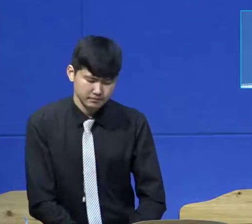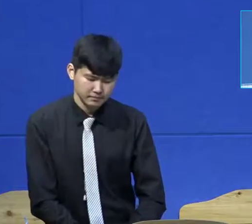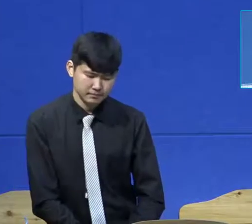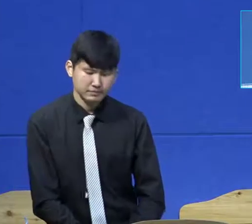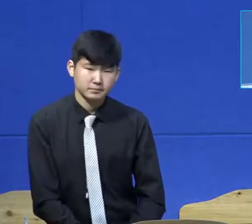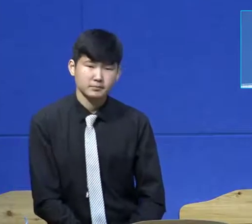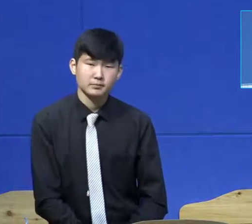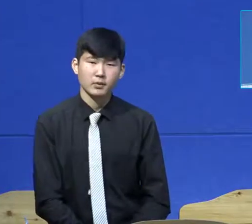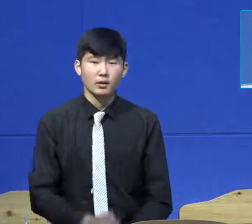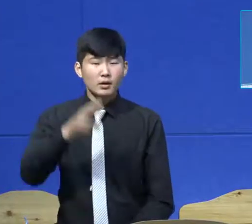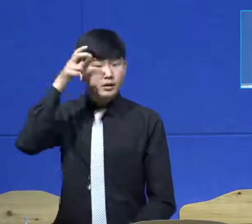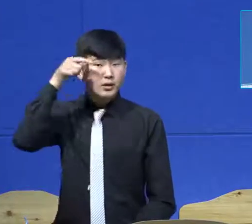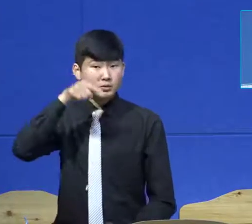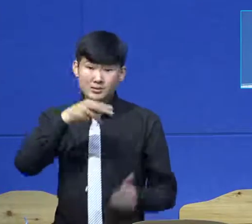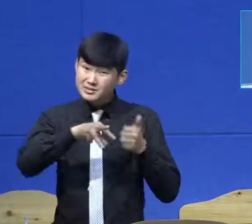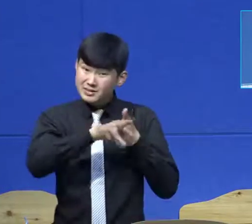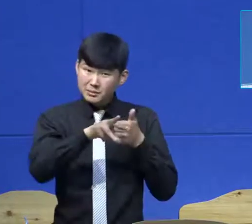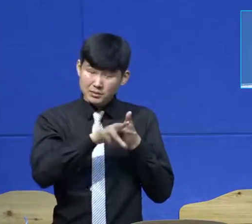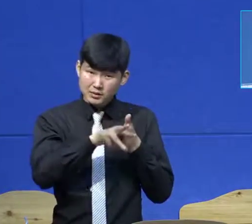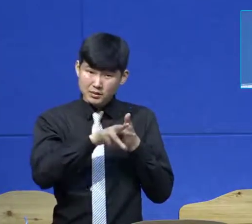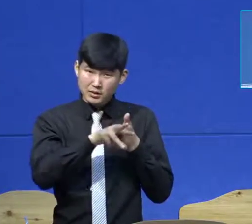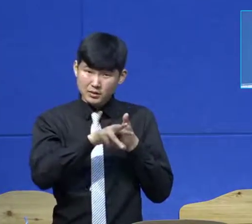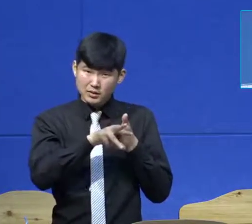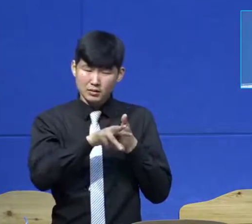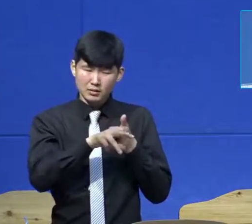Яавал энэ сайн мэдээг